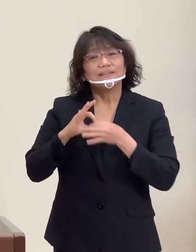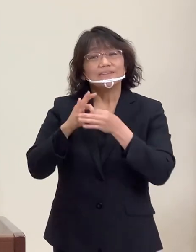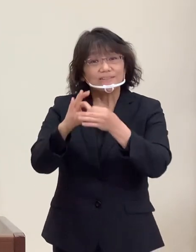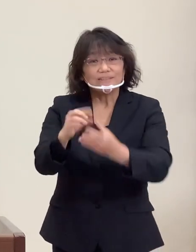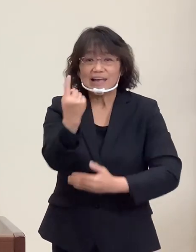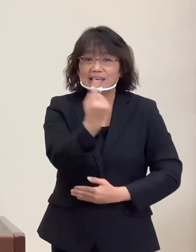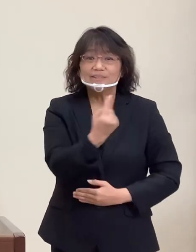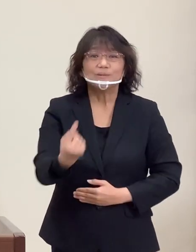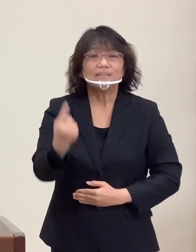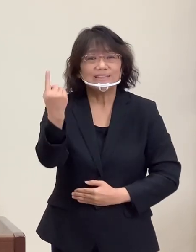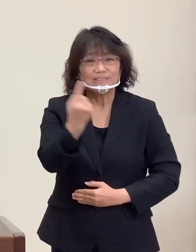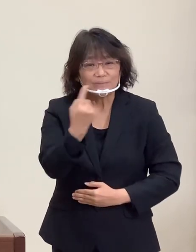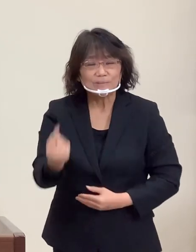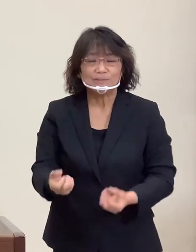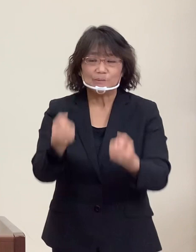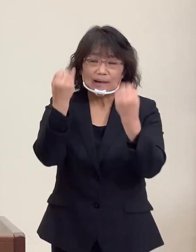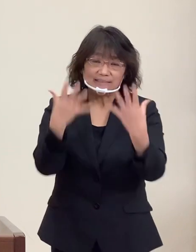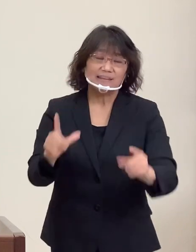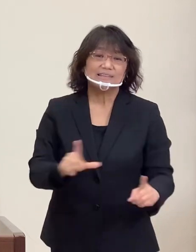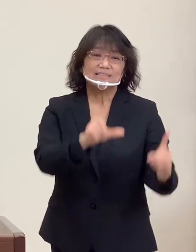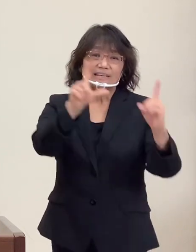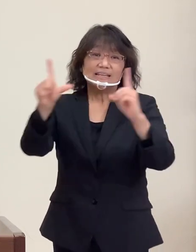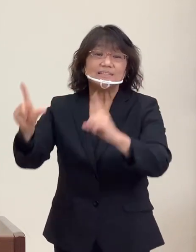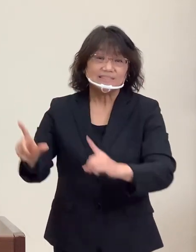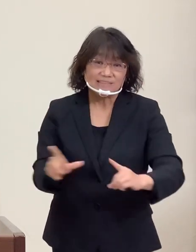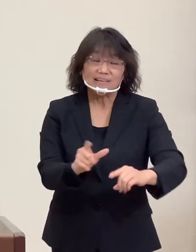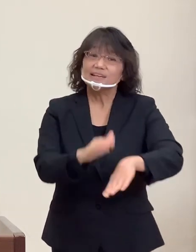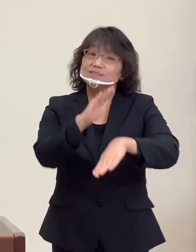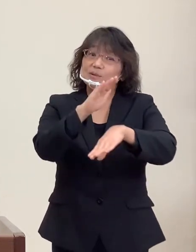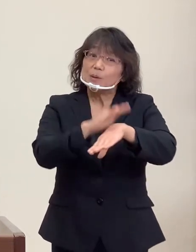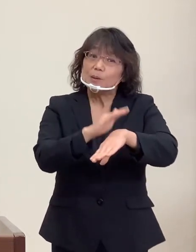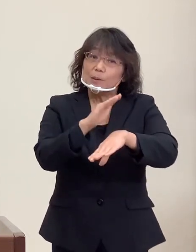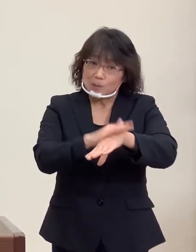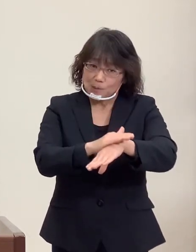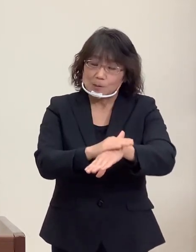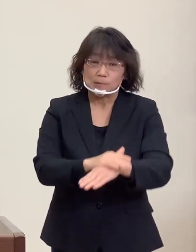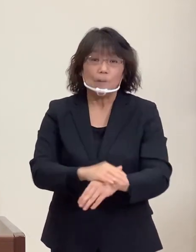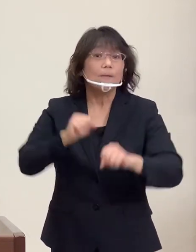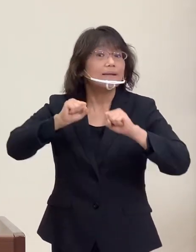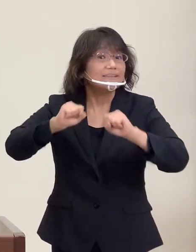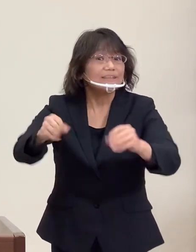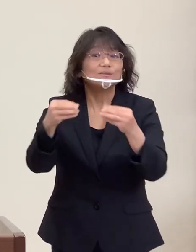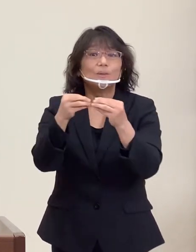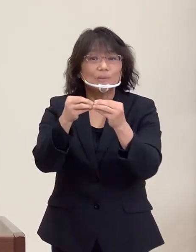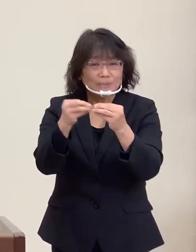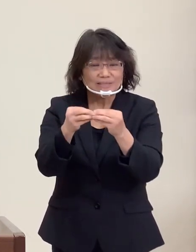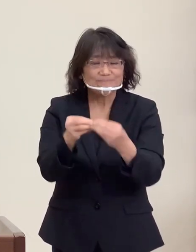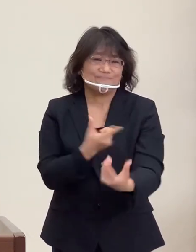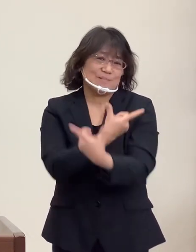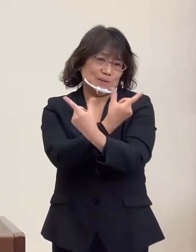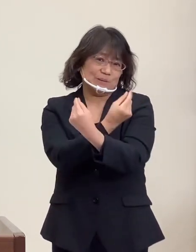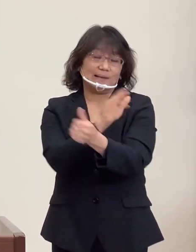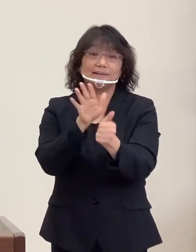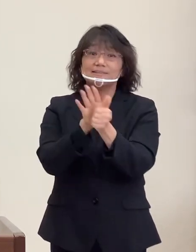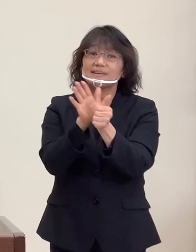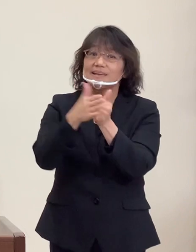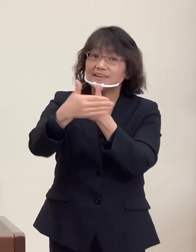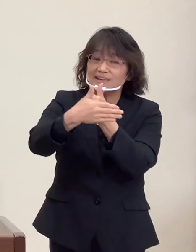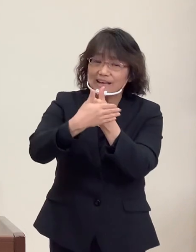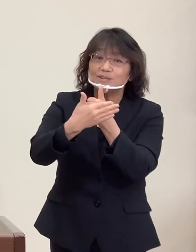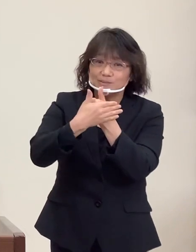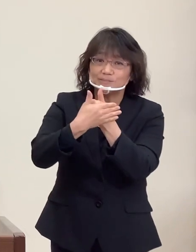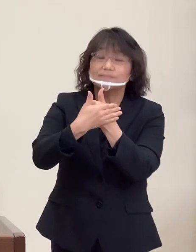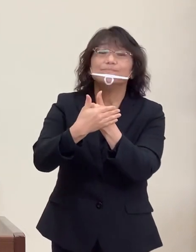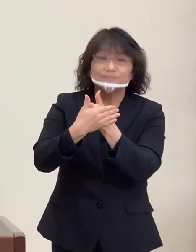様お一人お一人の新しい生活様式ニューノーマルの生活の実践とともに互いに支え合う